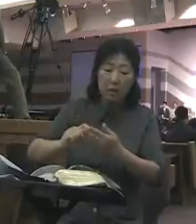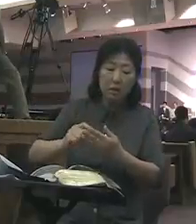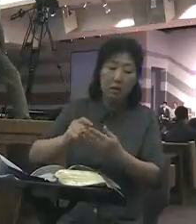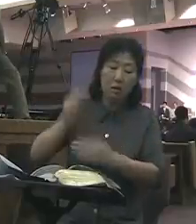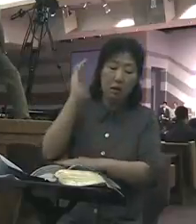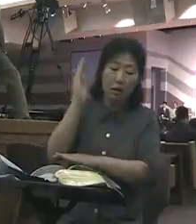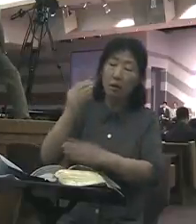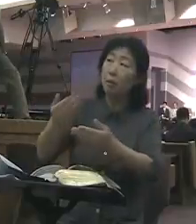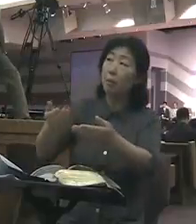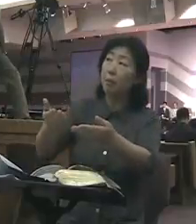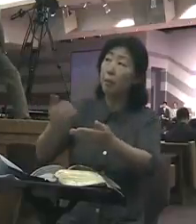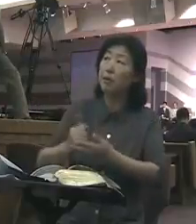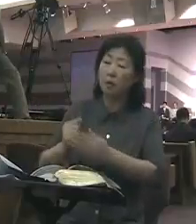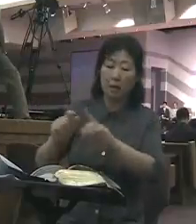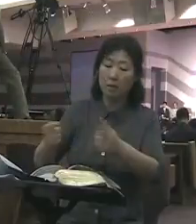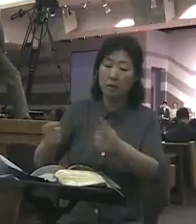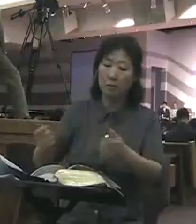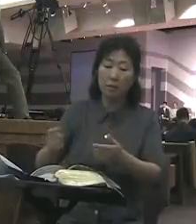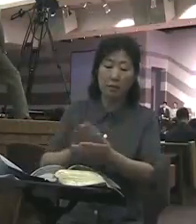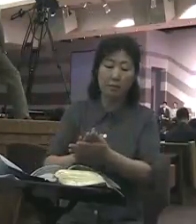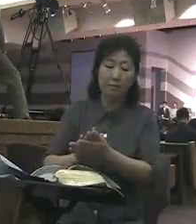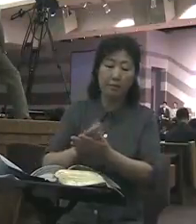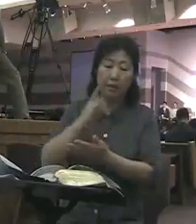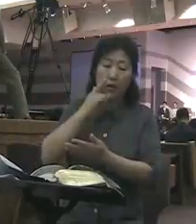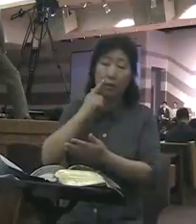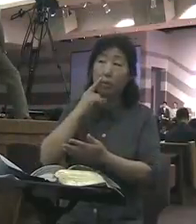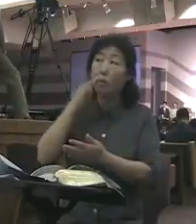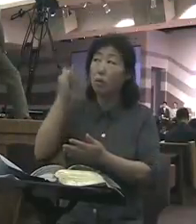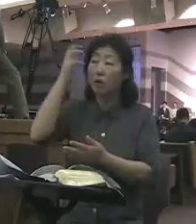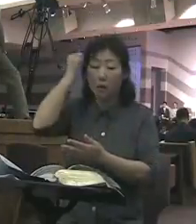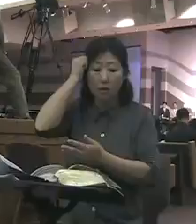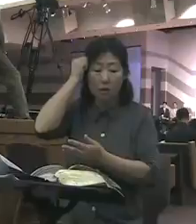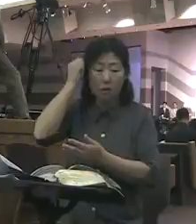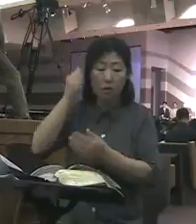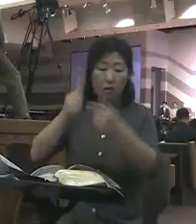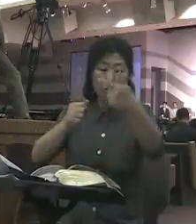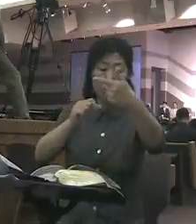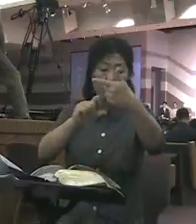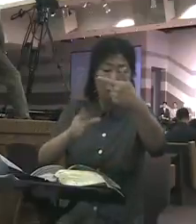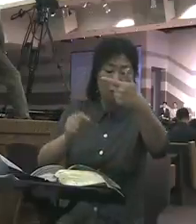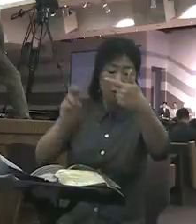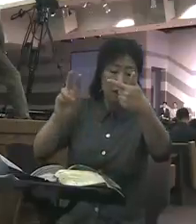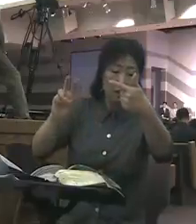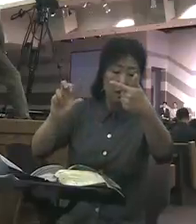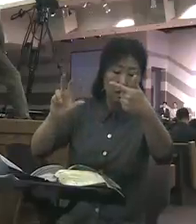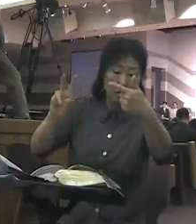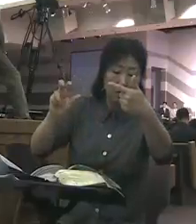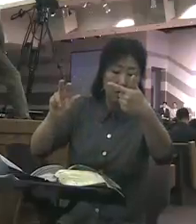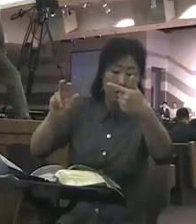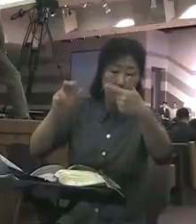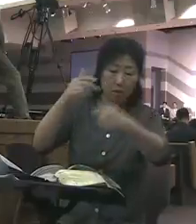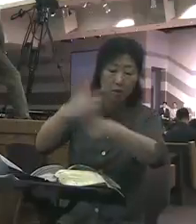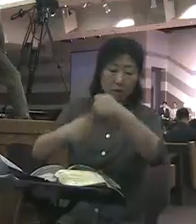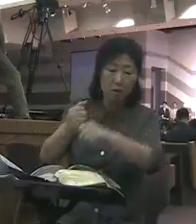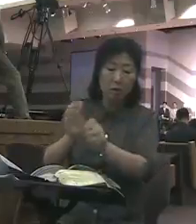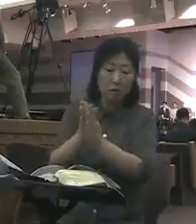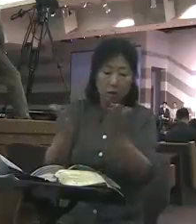이용해 주시기를 바랍니다. 6월 25일에 시작하는 성경통독학교 계속해서